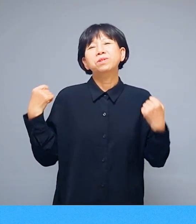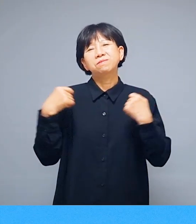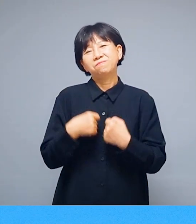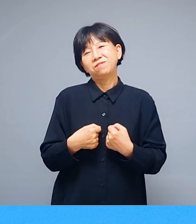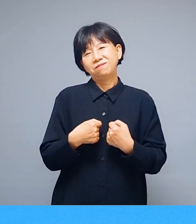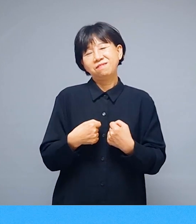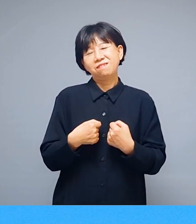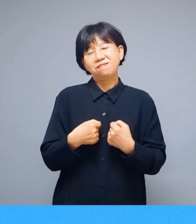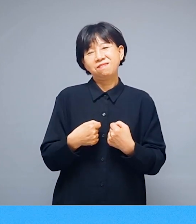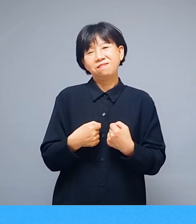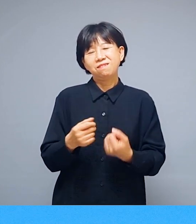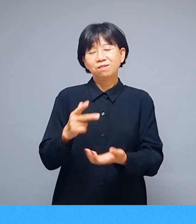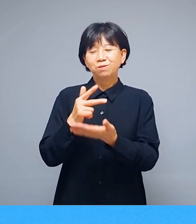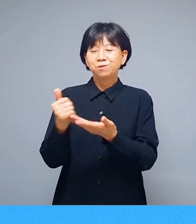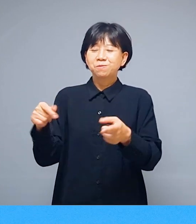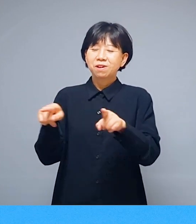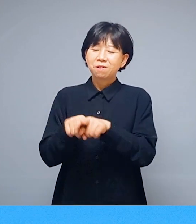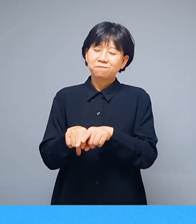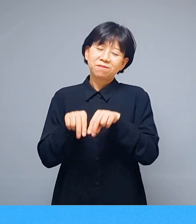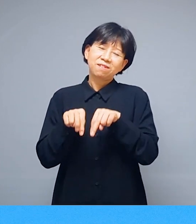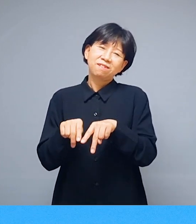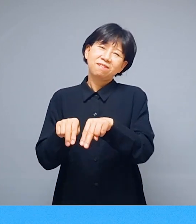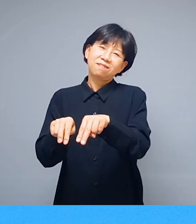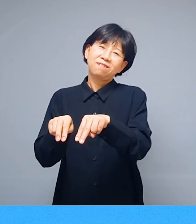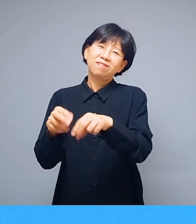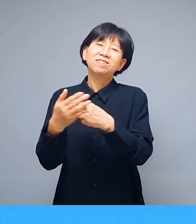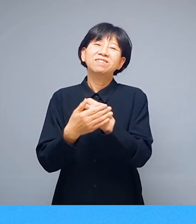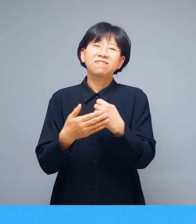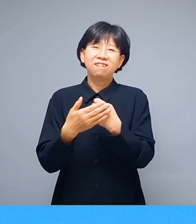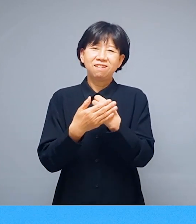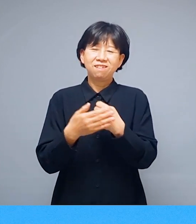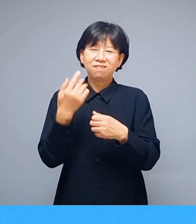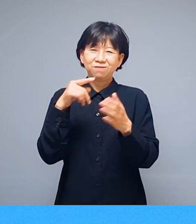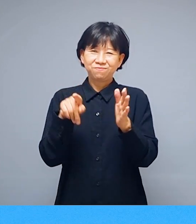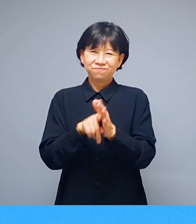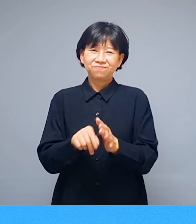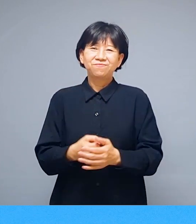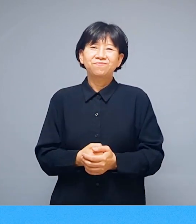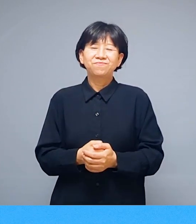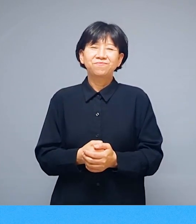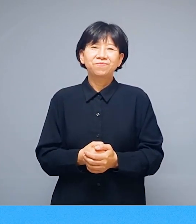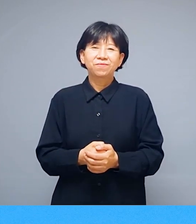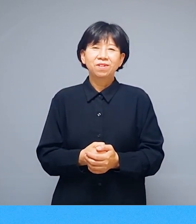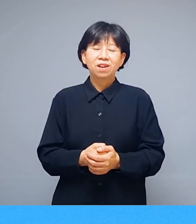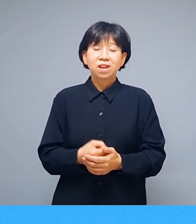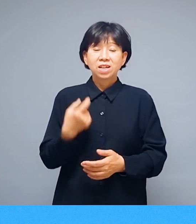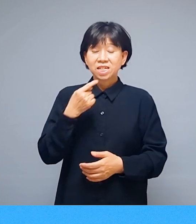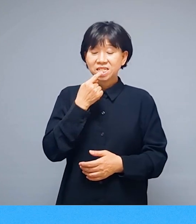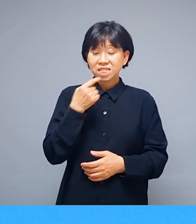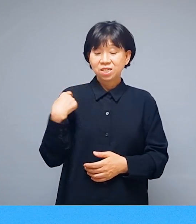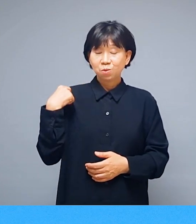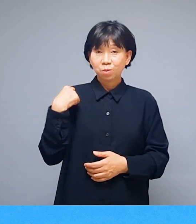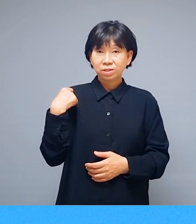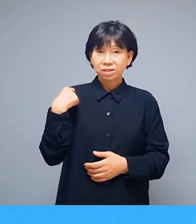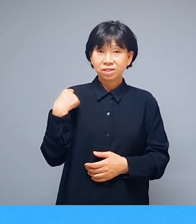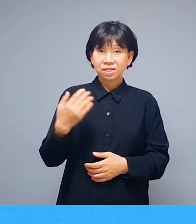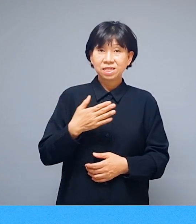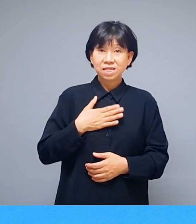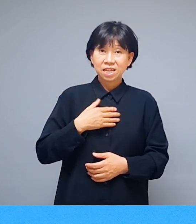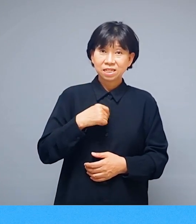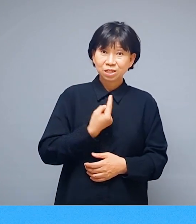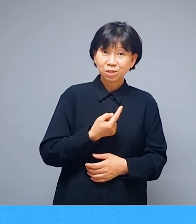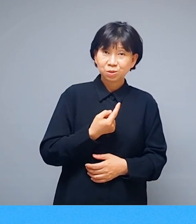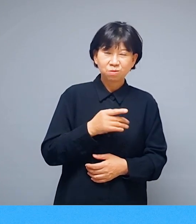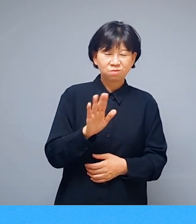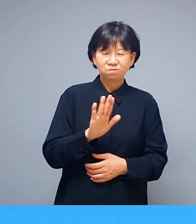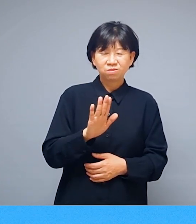옷을 입고 주님과 함께 걷는 은혜를 누리게 되는 줄 믿습니다. 성도 여러분, 흰 옷은요, 우리의 공로가 아니에요.